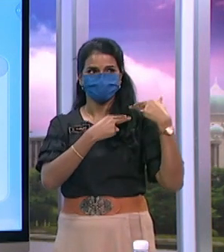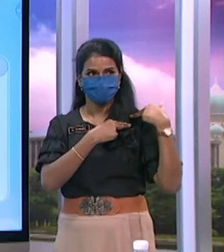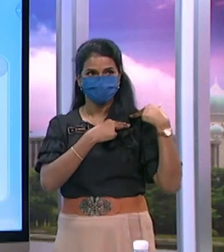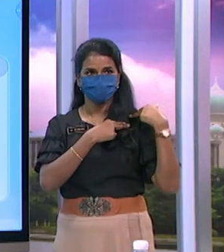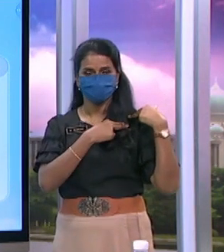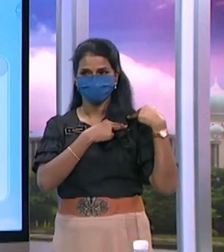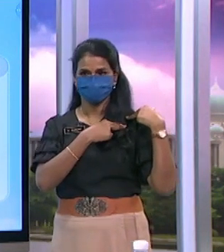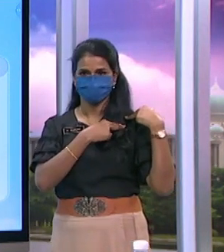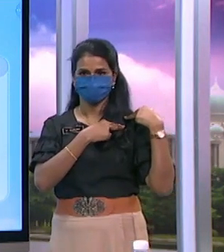Bertanggungjawab.